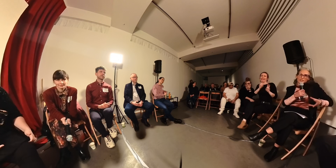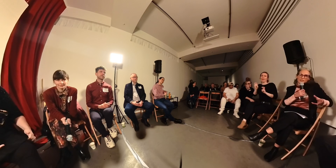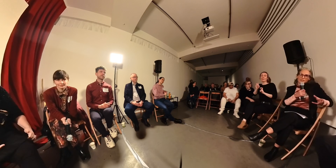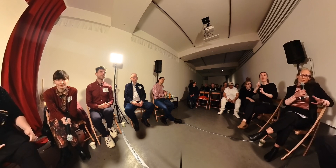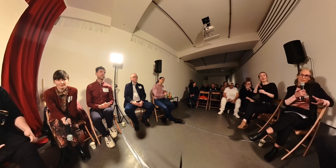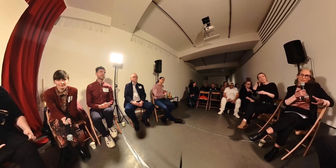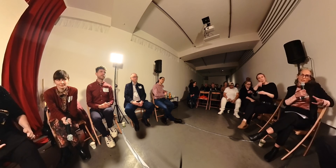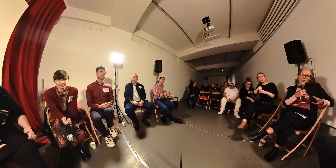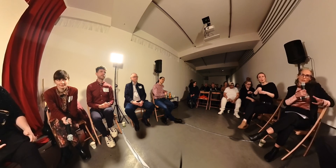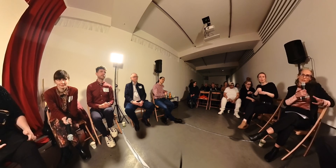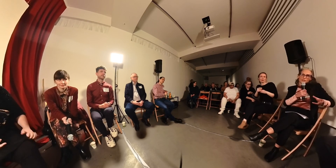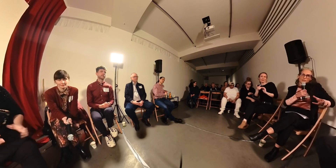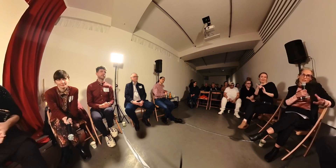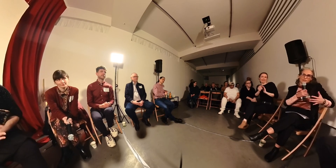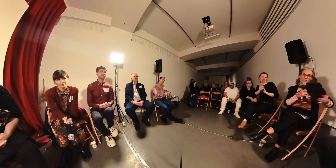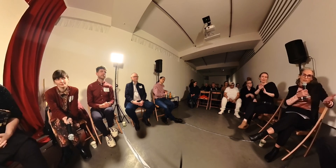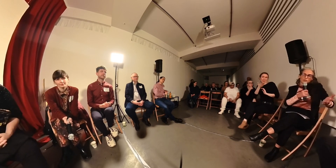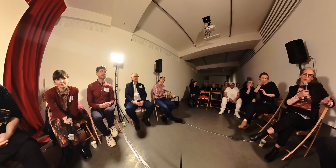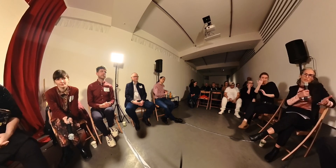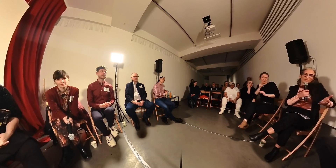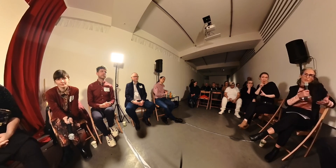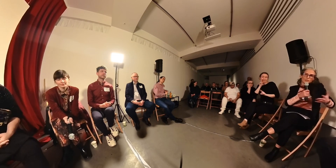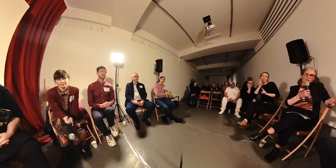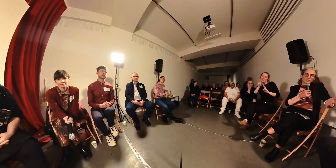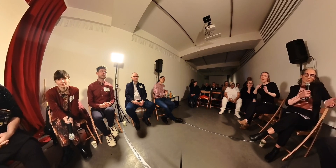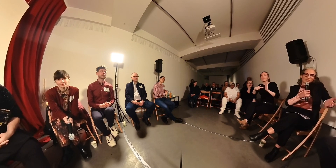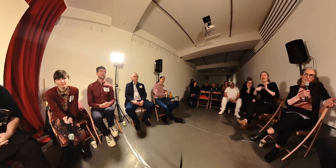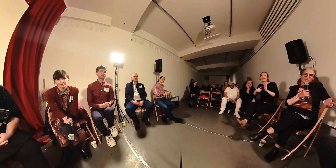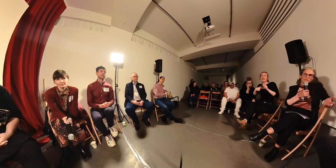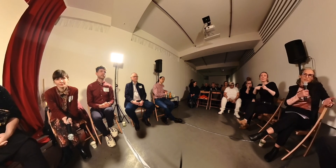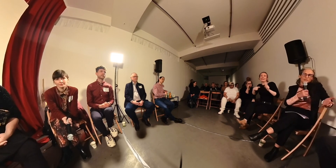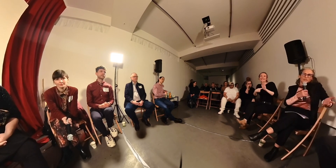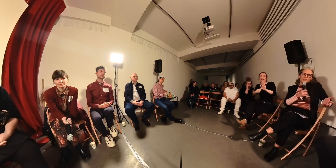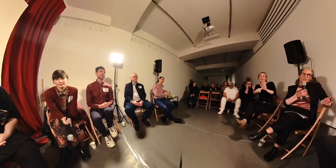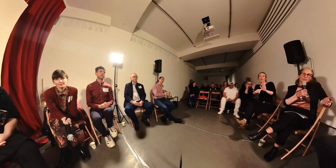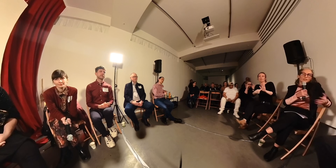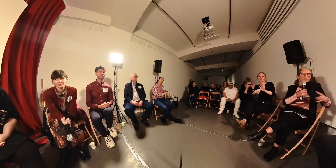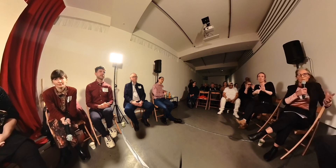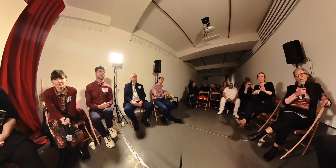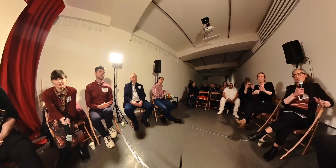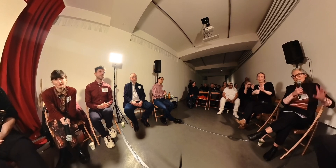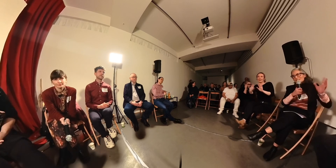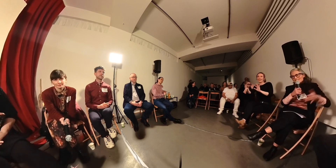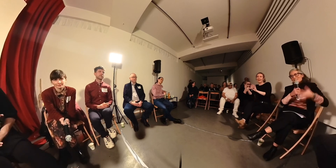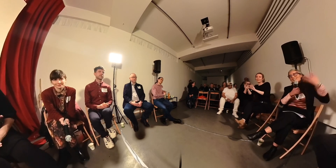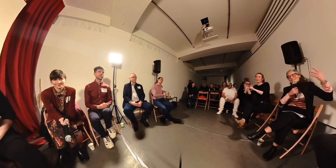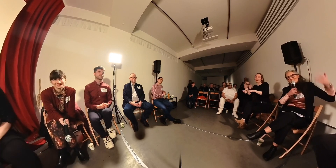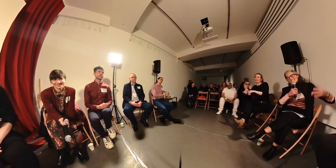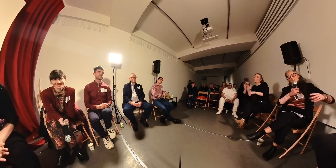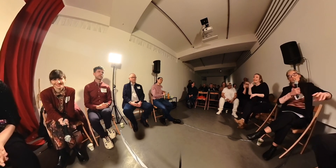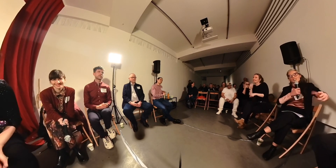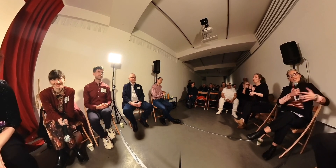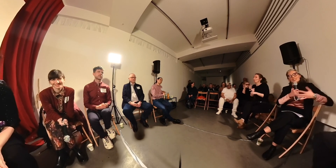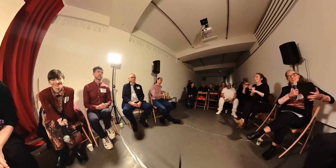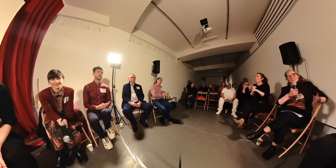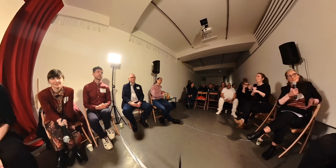ta reprezentace jako tam v návaznosti na tu participaci a já to tam jako nechci tlačit, ale